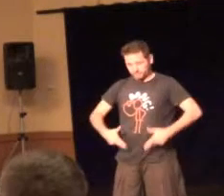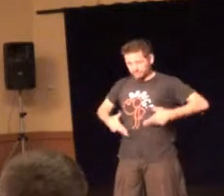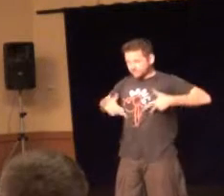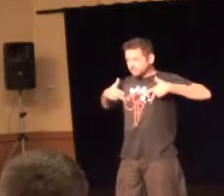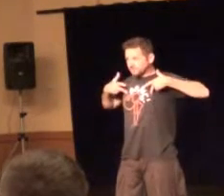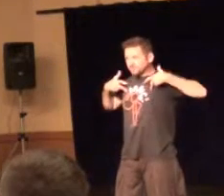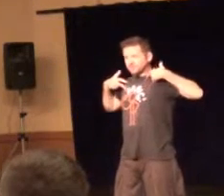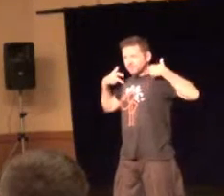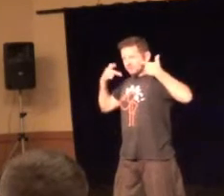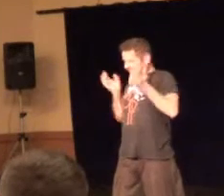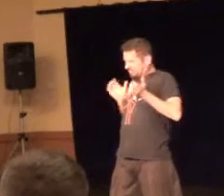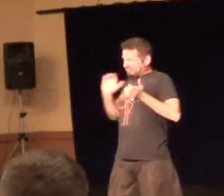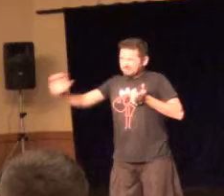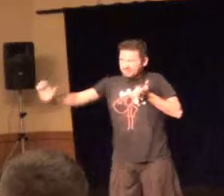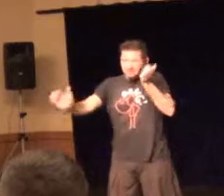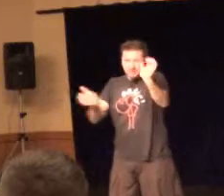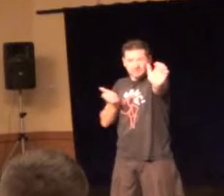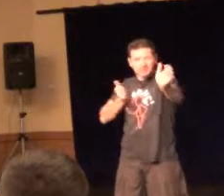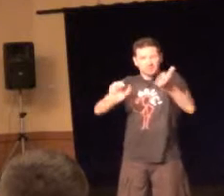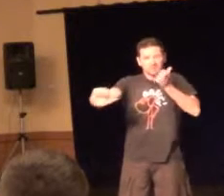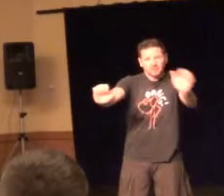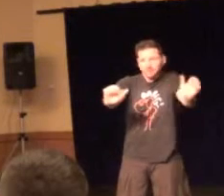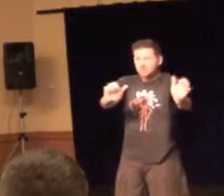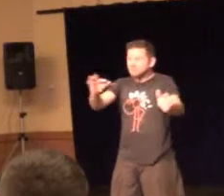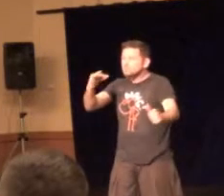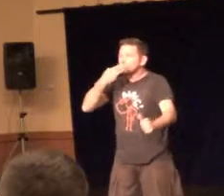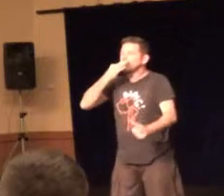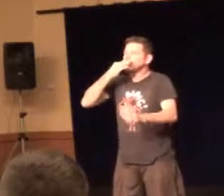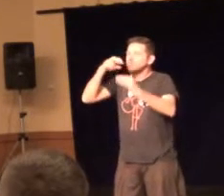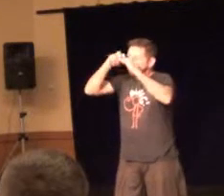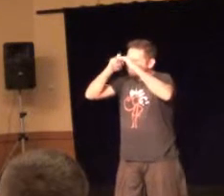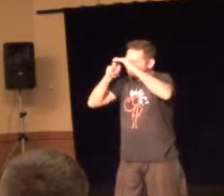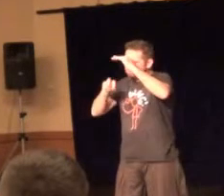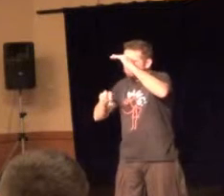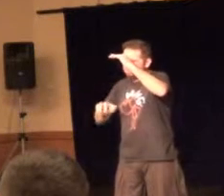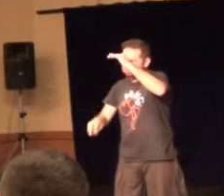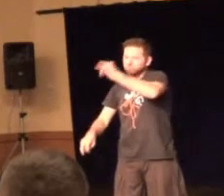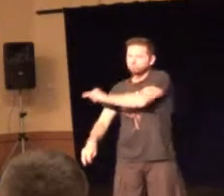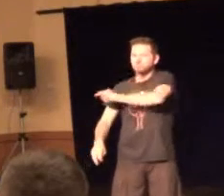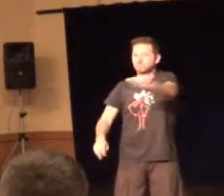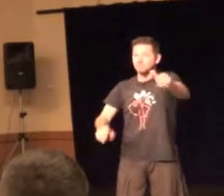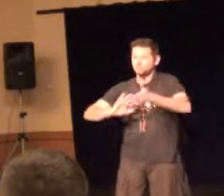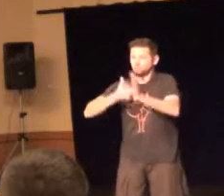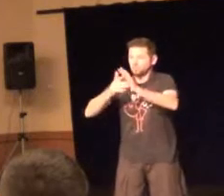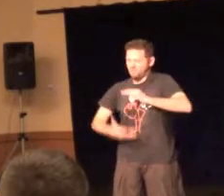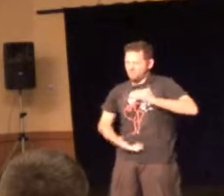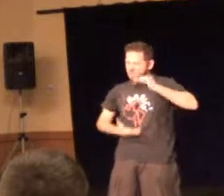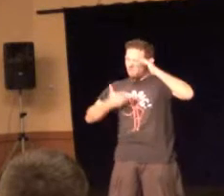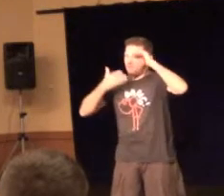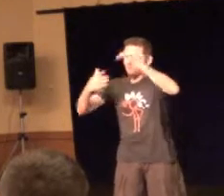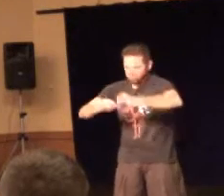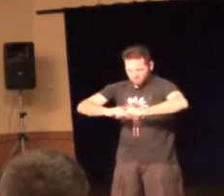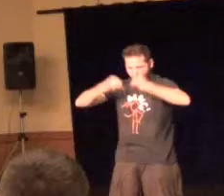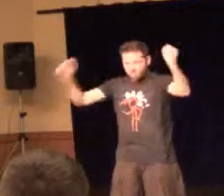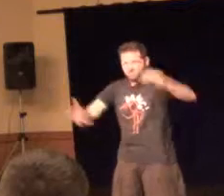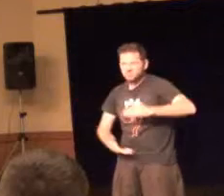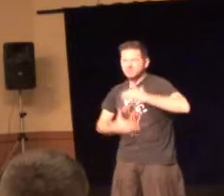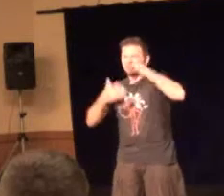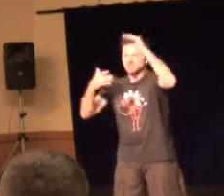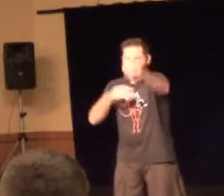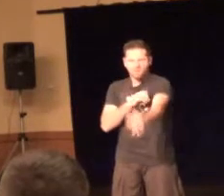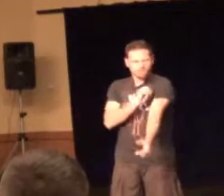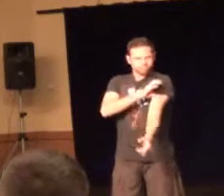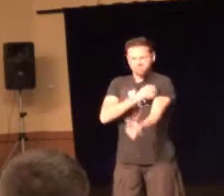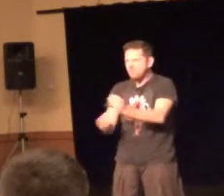que l'on pousse sans profiter de la descente. On déballe tout, on se régénère, on se